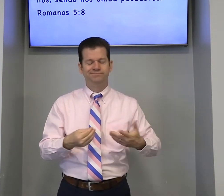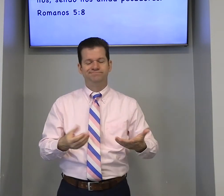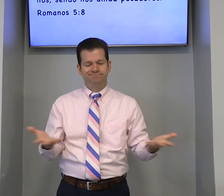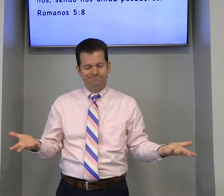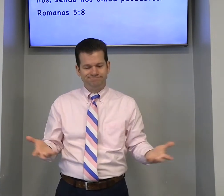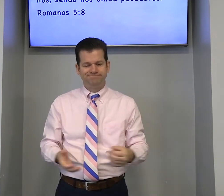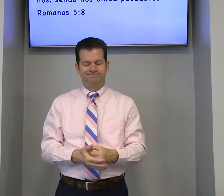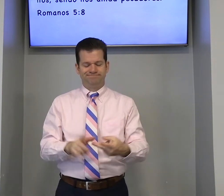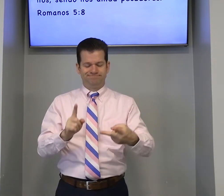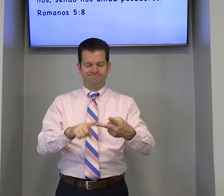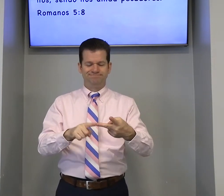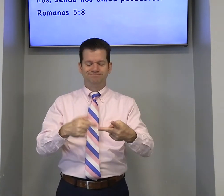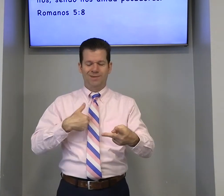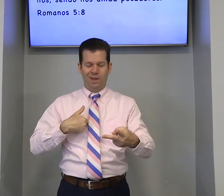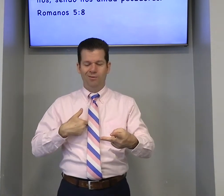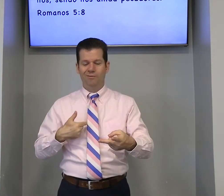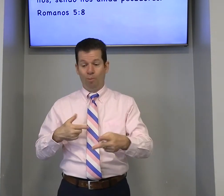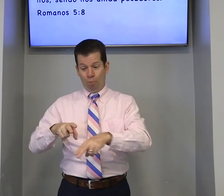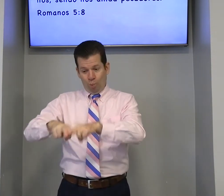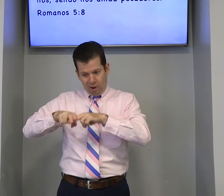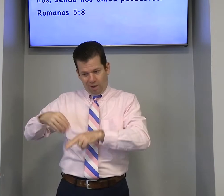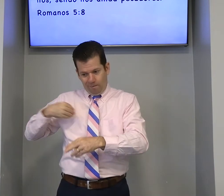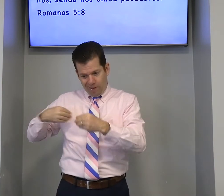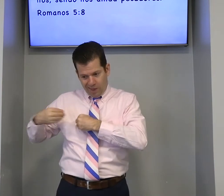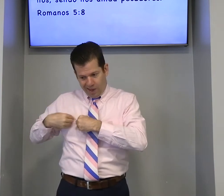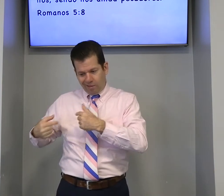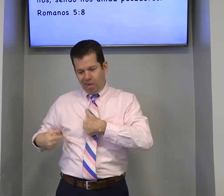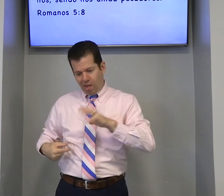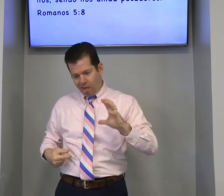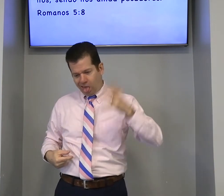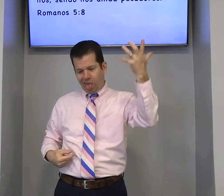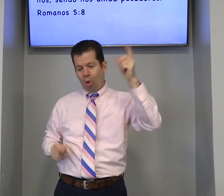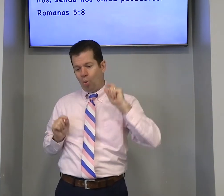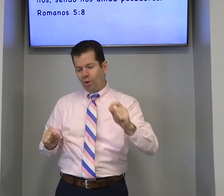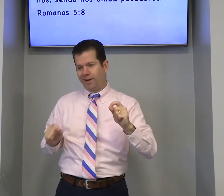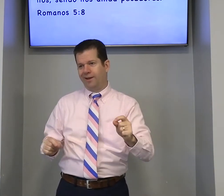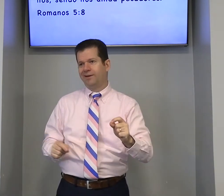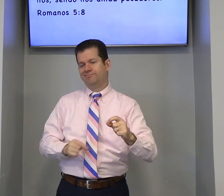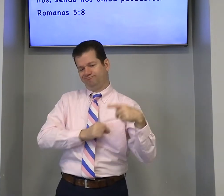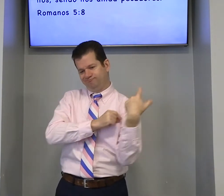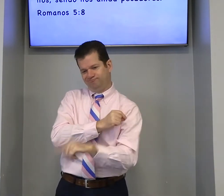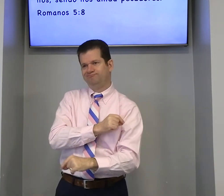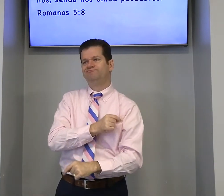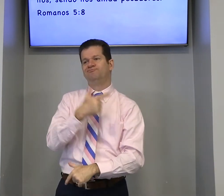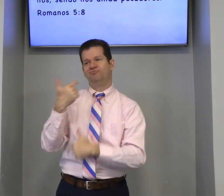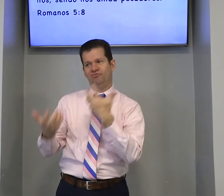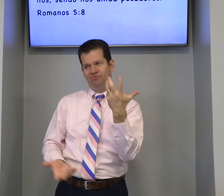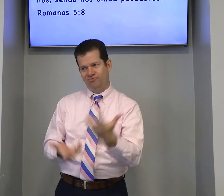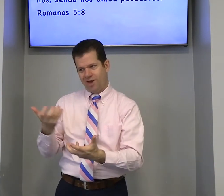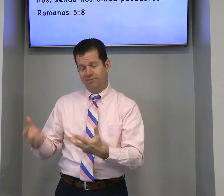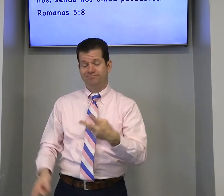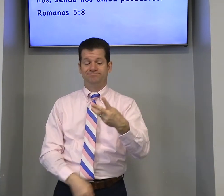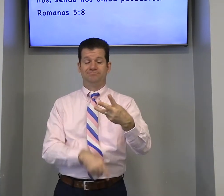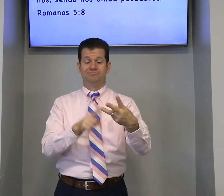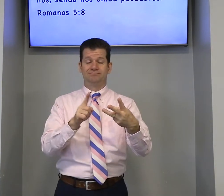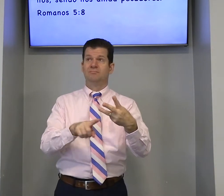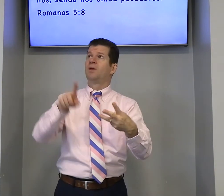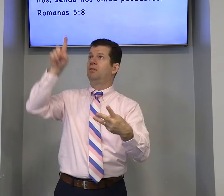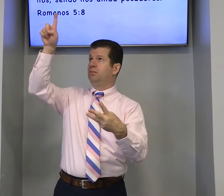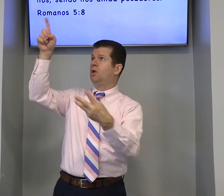preciso entender, por causa dos meus erros, meu pecado, o que acontece? Eu levo um castigo. Castigo